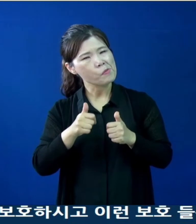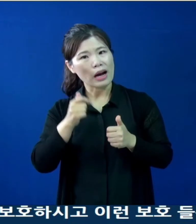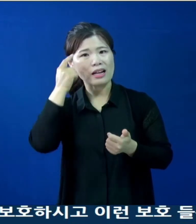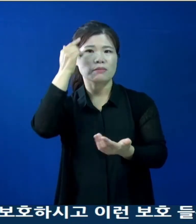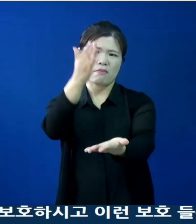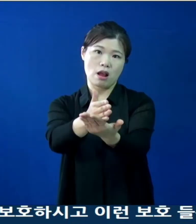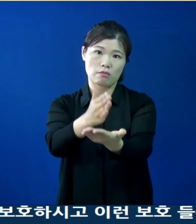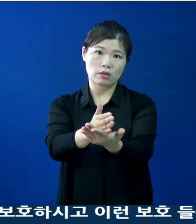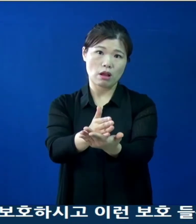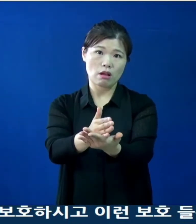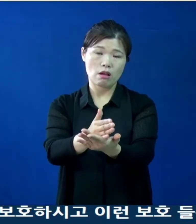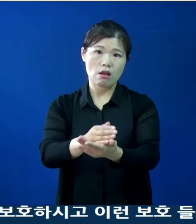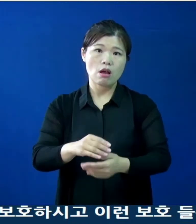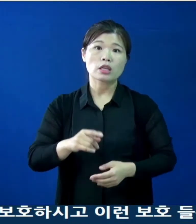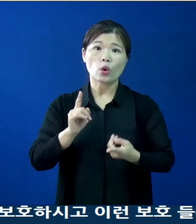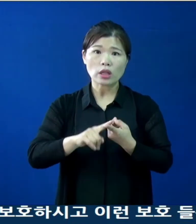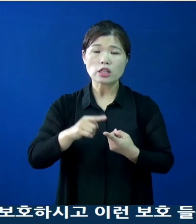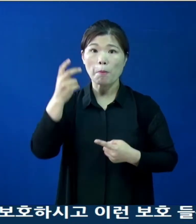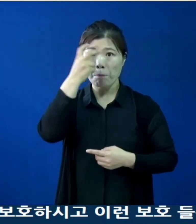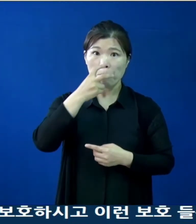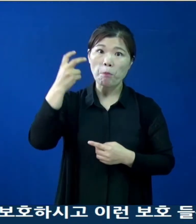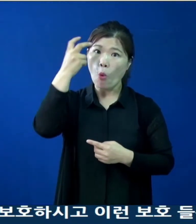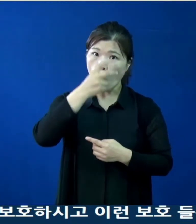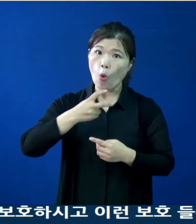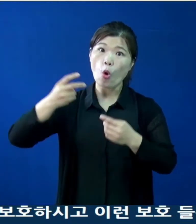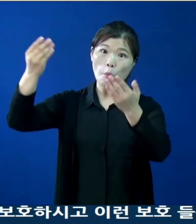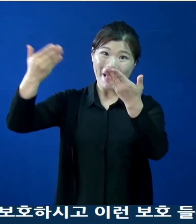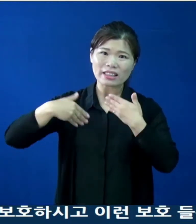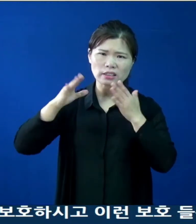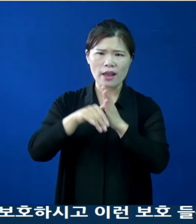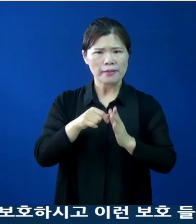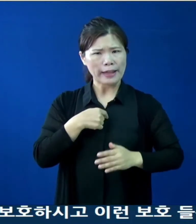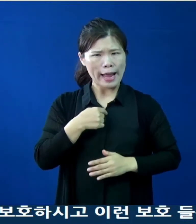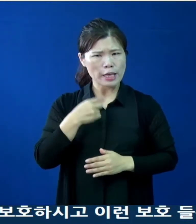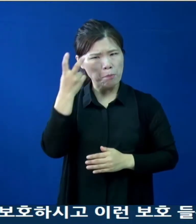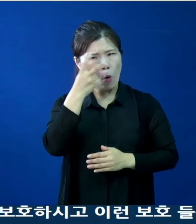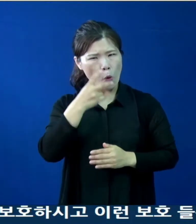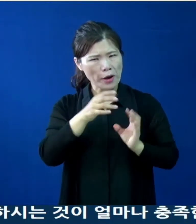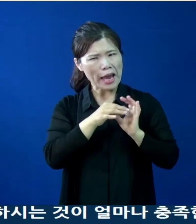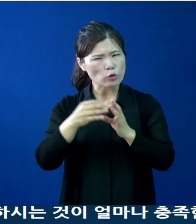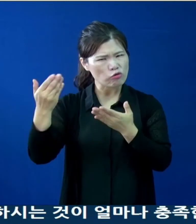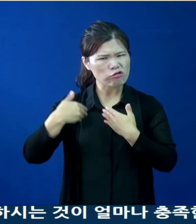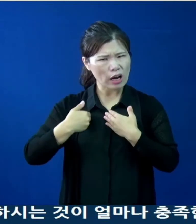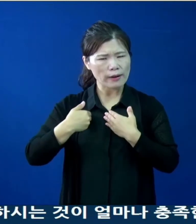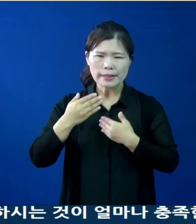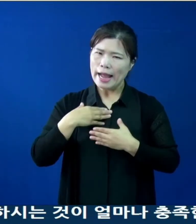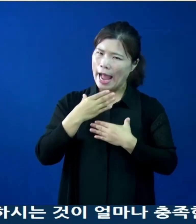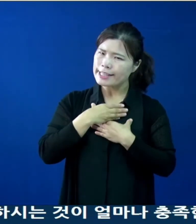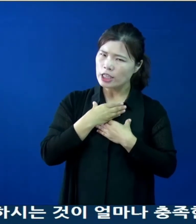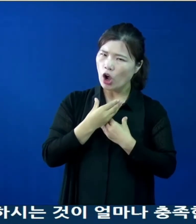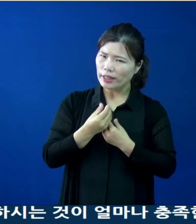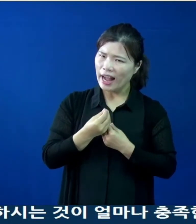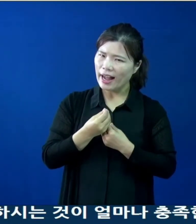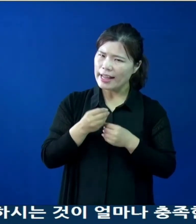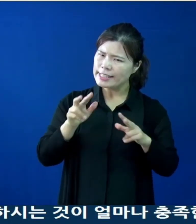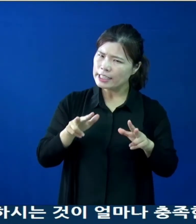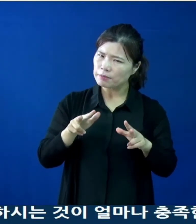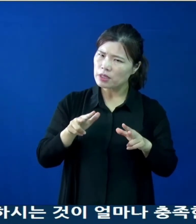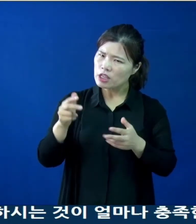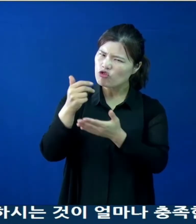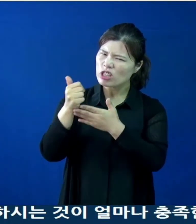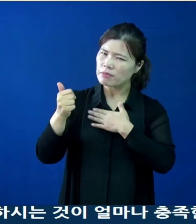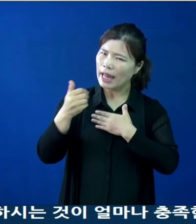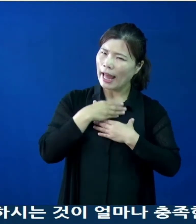보호를 잠시 받았을 때 이 보호가 정말 오래 가는 건가? 내가 이 보호를 받고 안전한가? 이미 안전한 곳에 두셨는데,